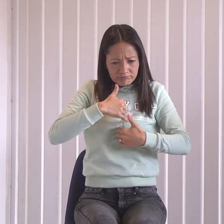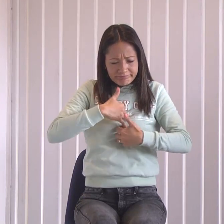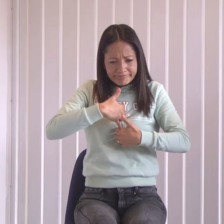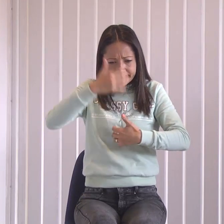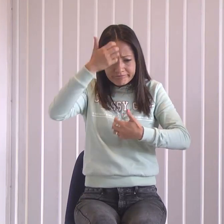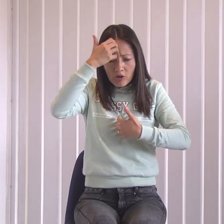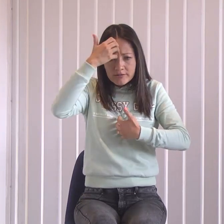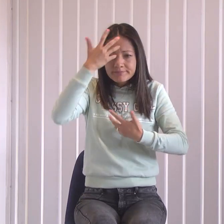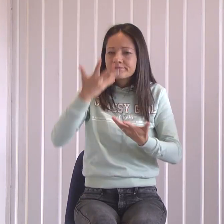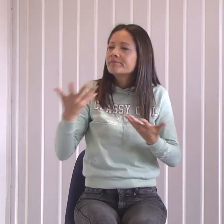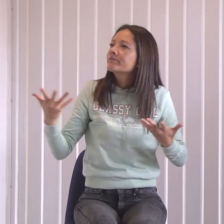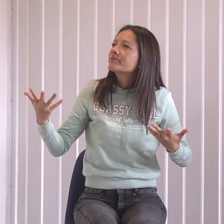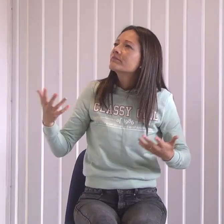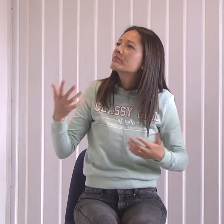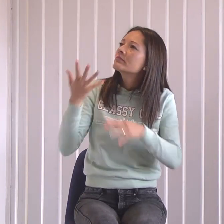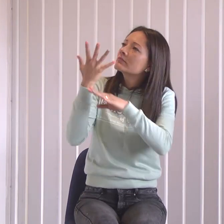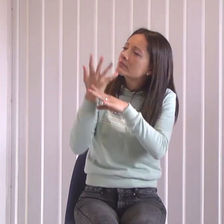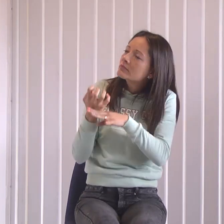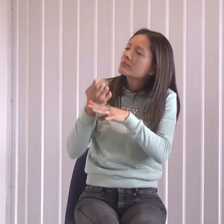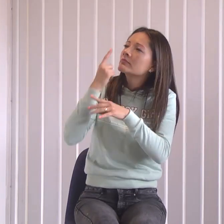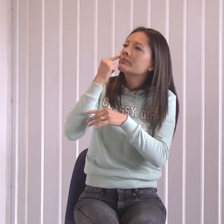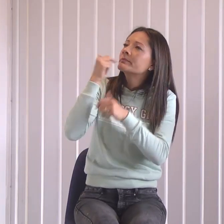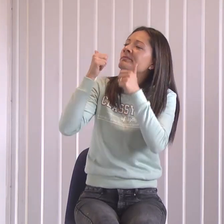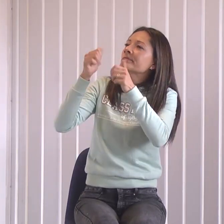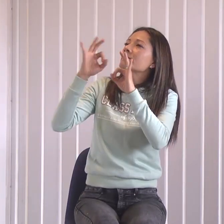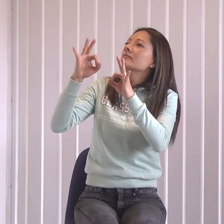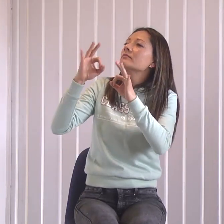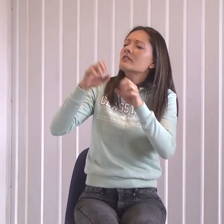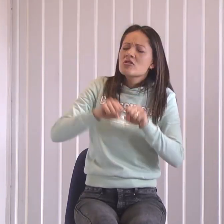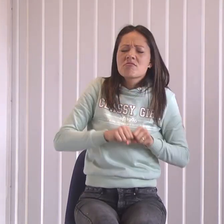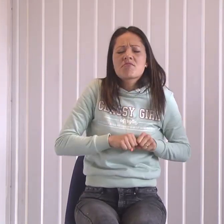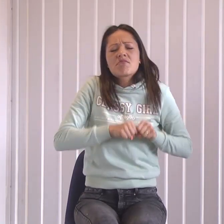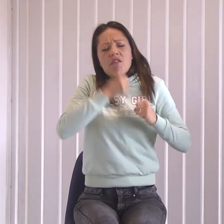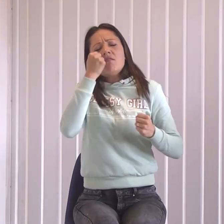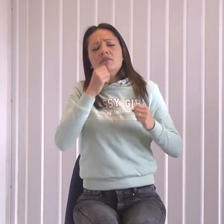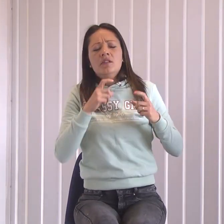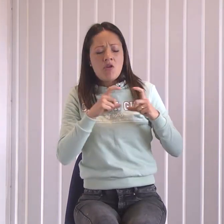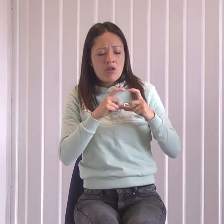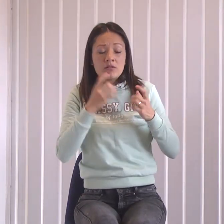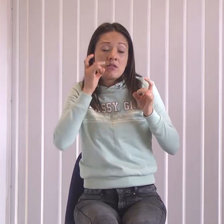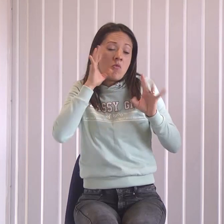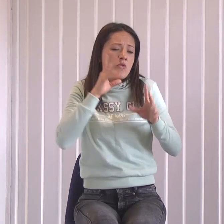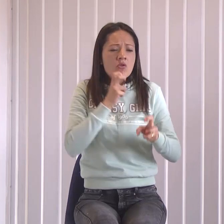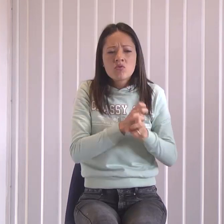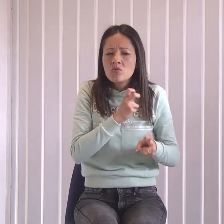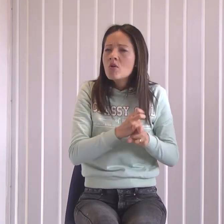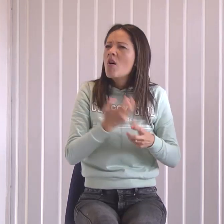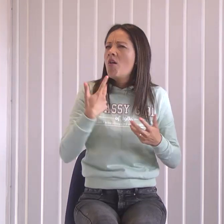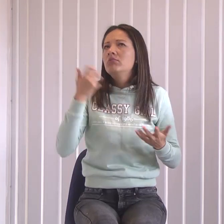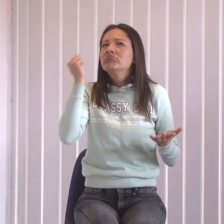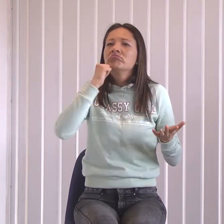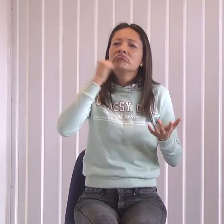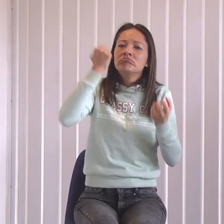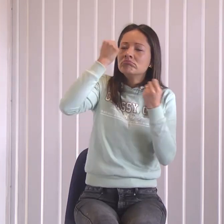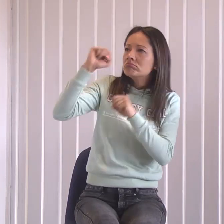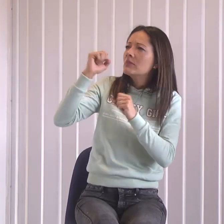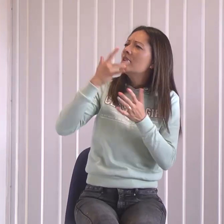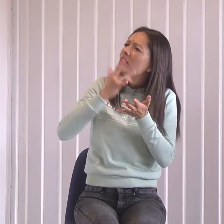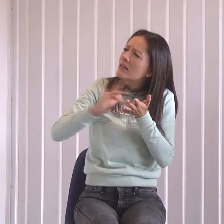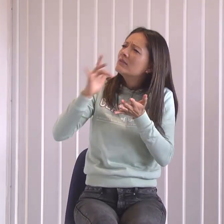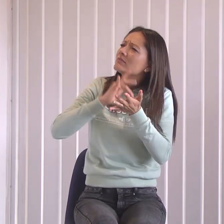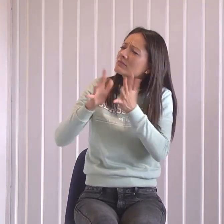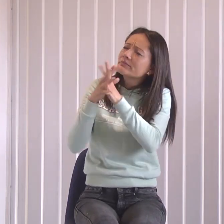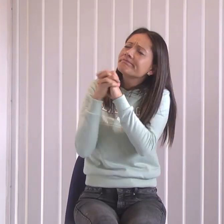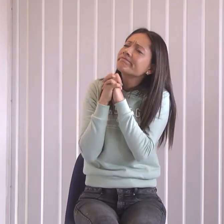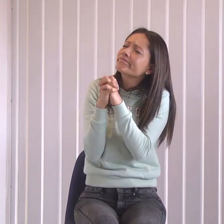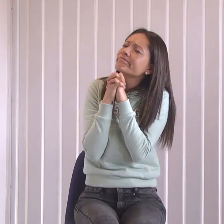condición. Hoy yo te pido, Padre bueno, que tú seas rompiendo nuestro corazón si es de piedra, si estamos siendo necios, Dios. Límpialo, por